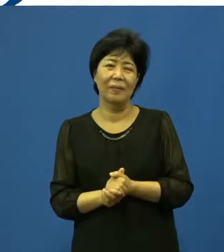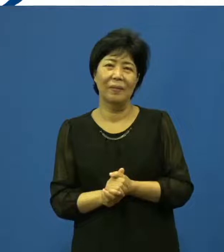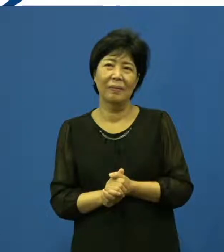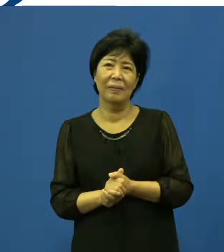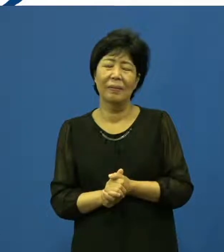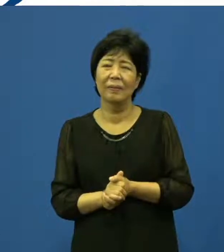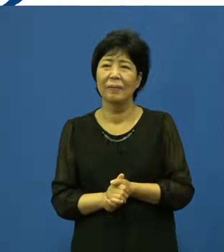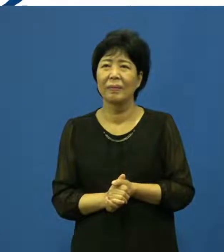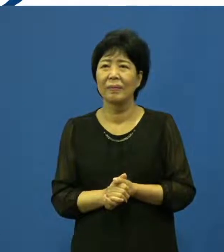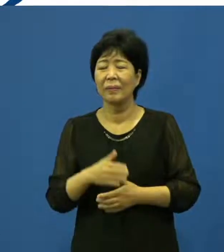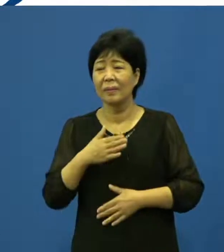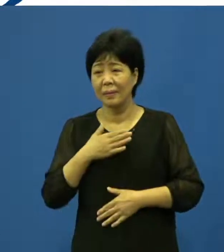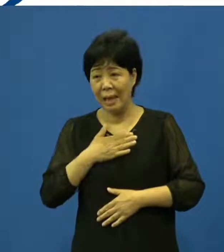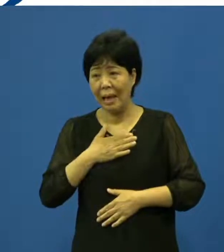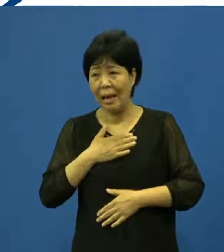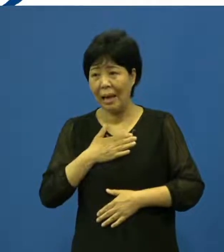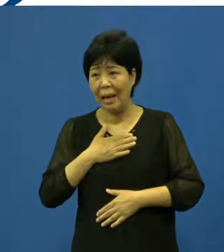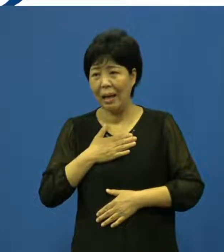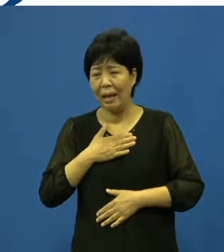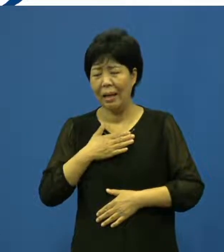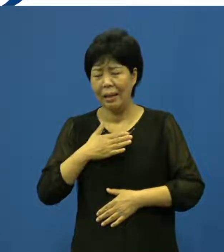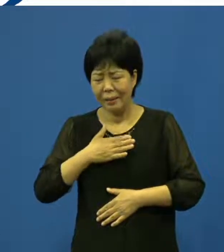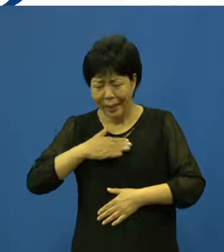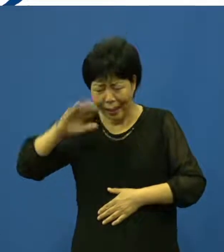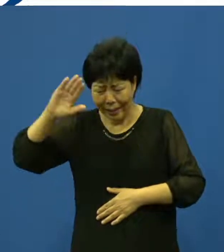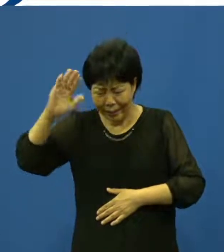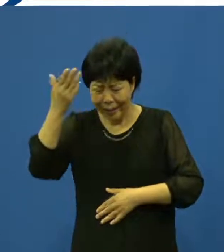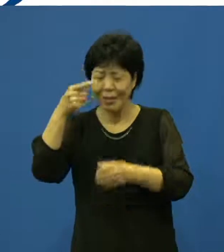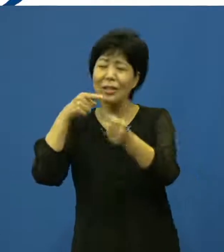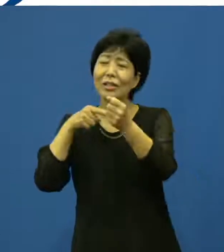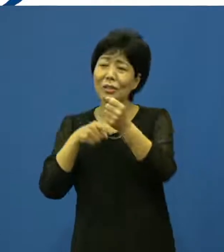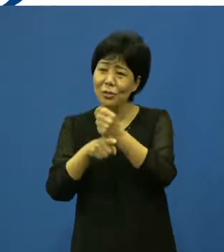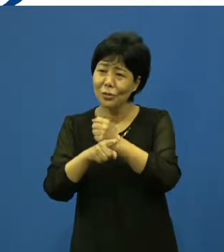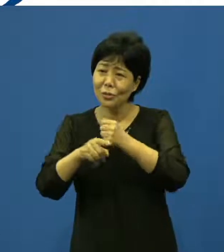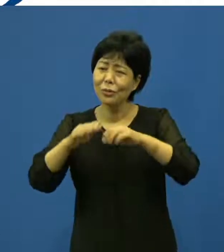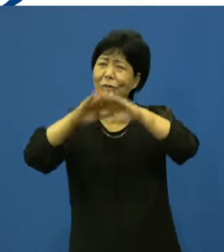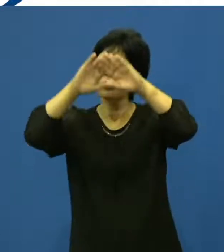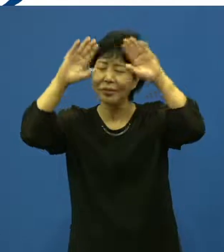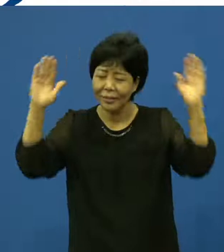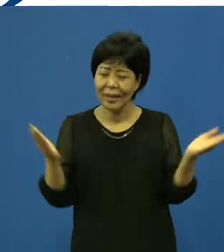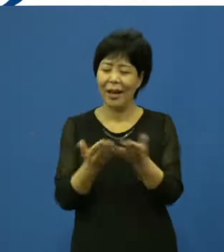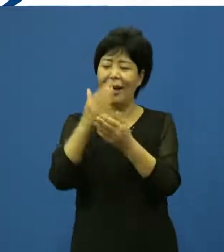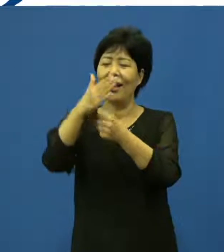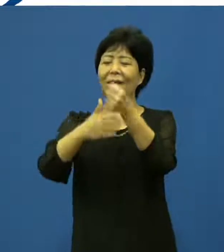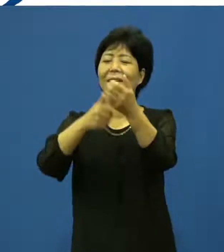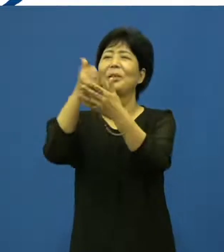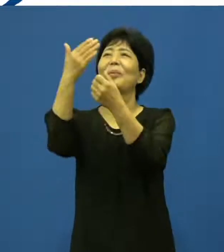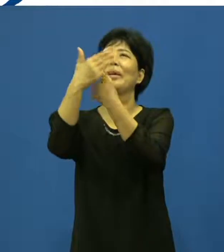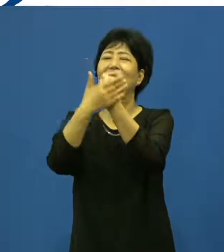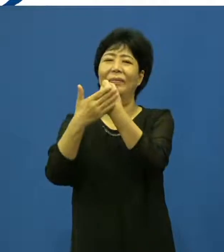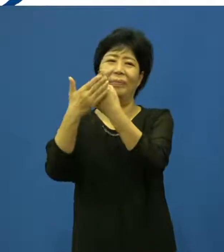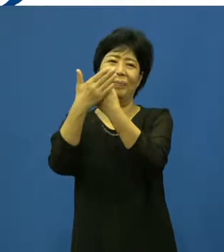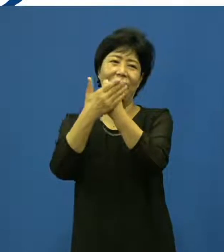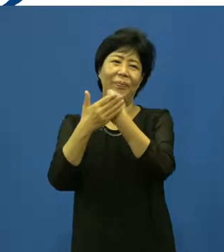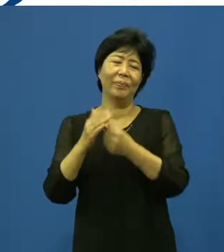덧붙이지 않고 내가 나로 존재하는 것은 하나님의 은혜입니다. 이렇게 얘기하는 것입니다.